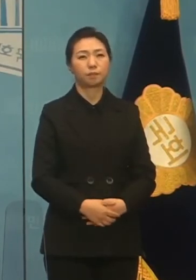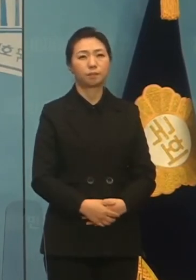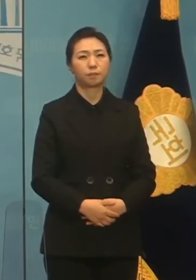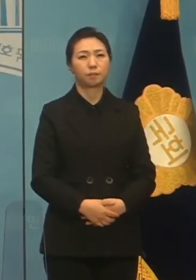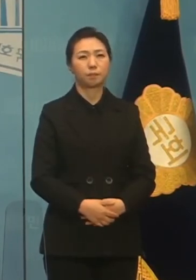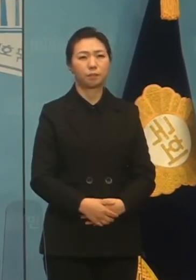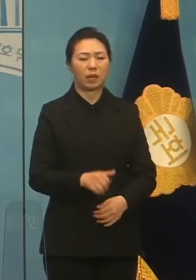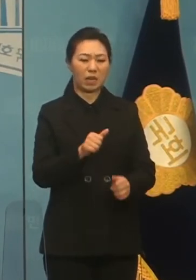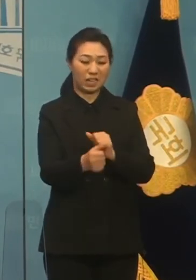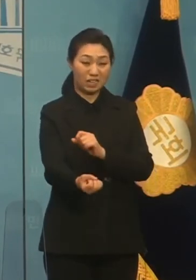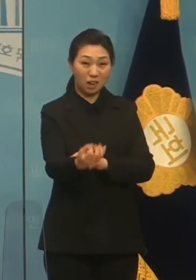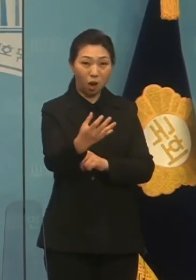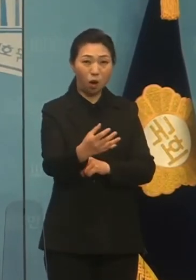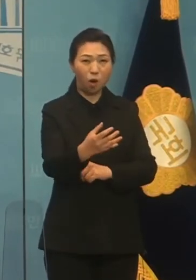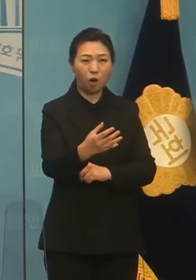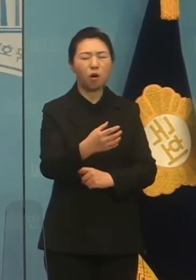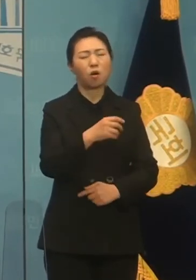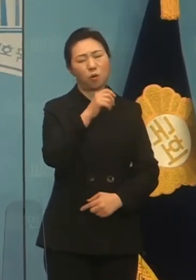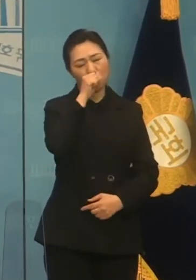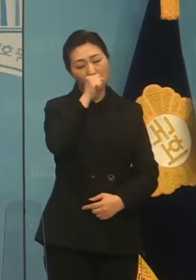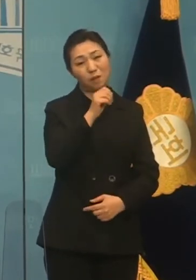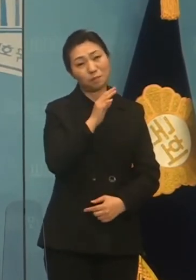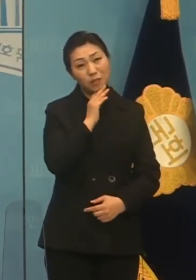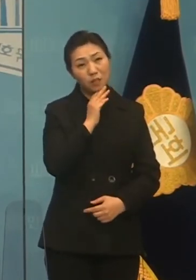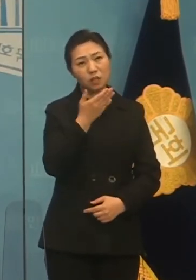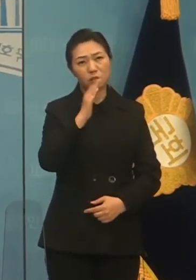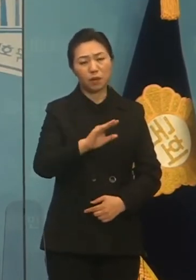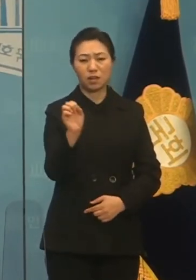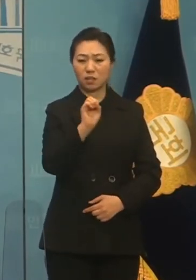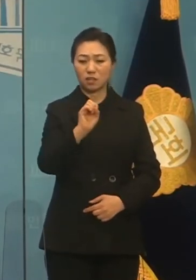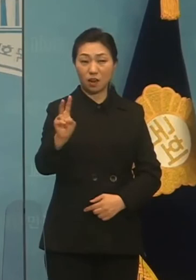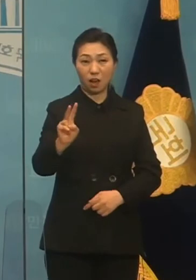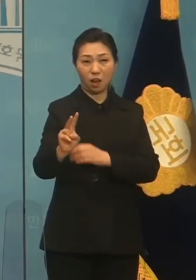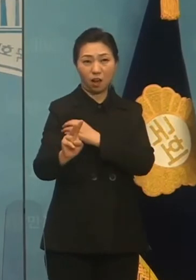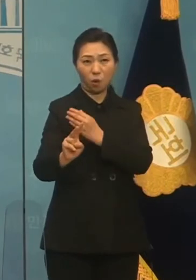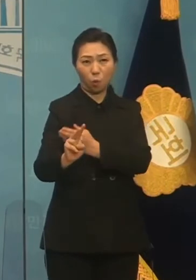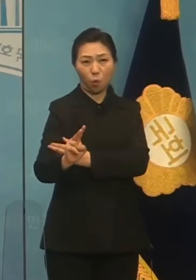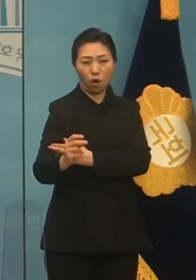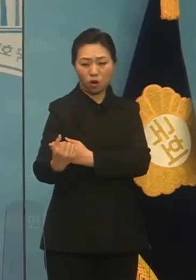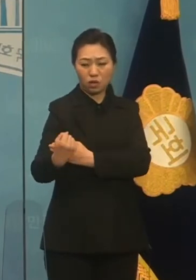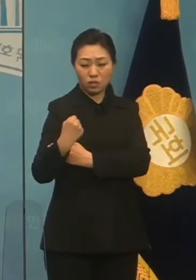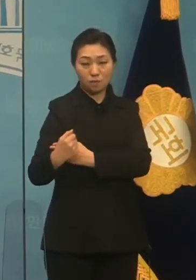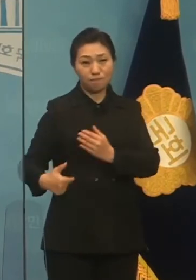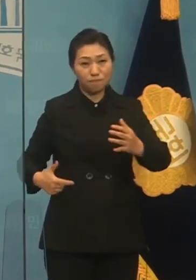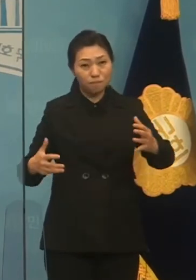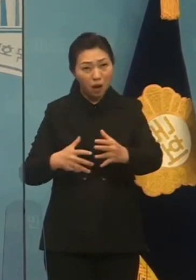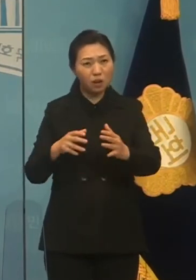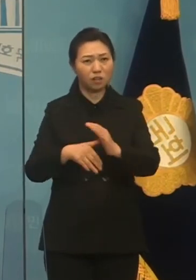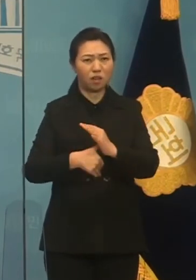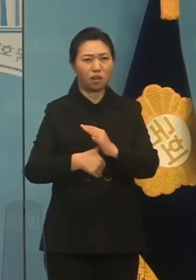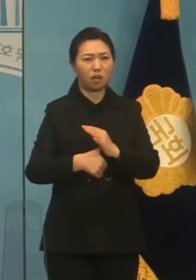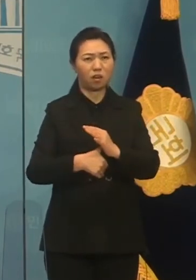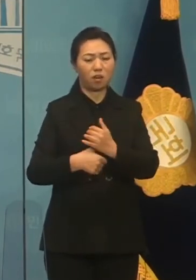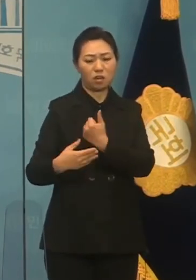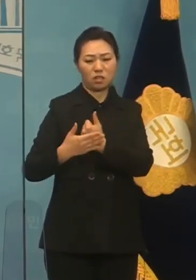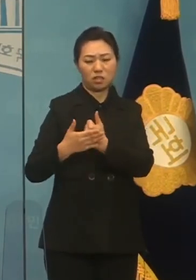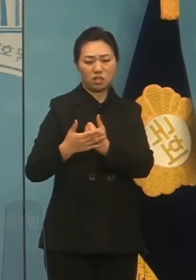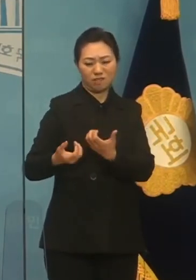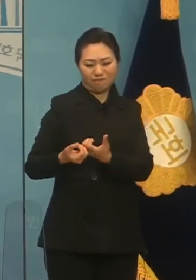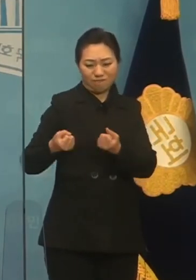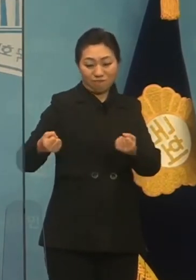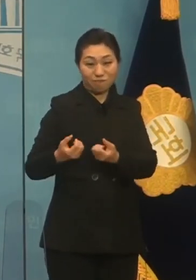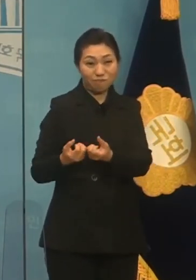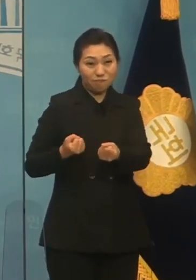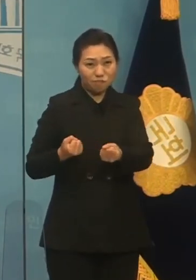이기려는 것도 좋지만 야권 단일화를 추진하는 상황에서 이처럼 지지층을 분열시키는